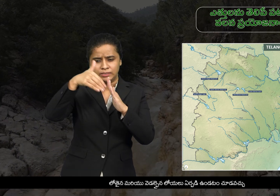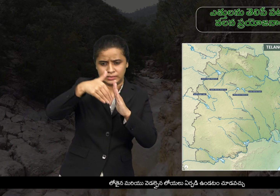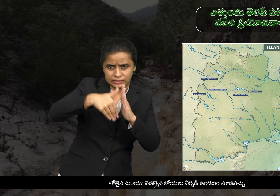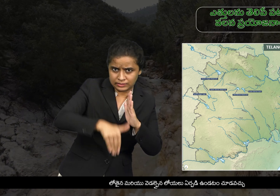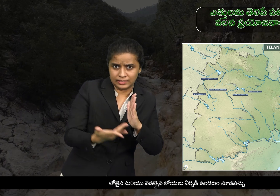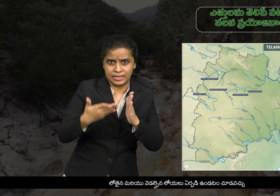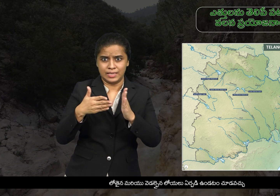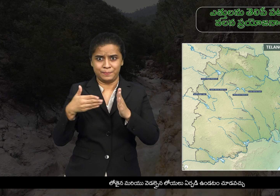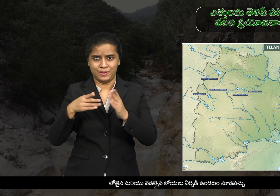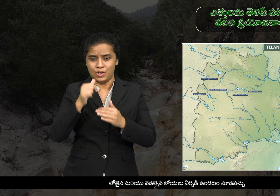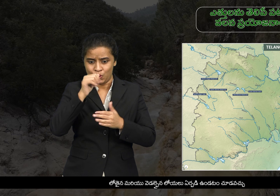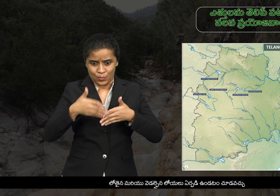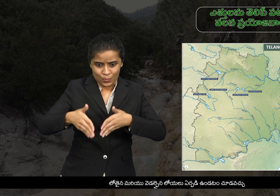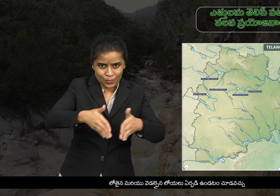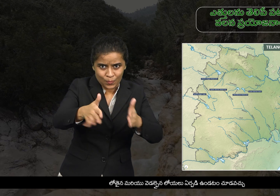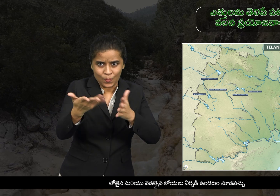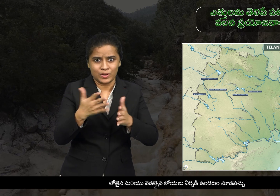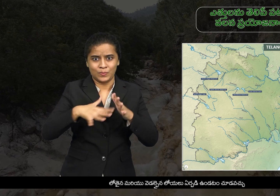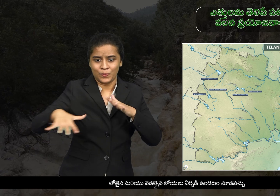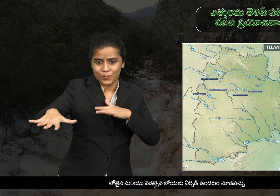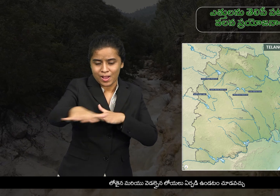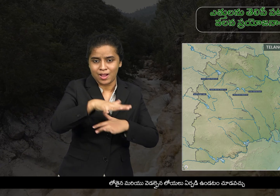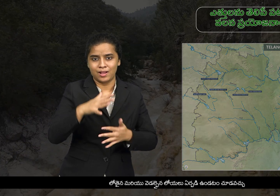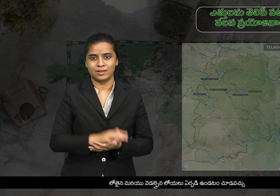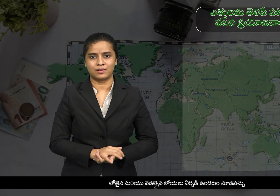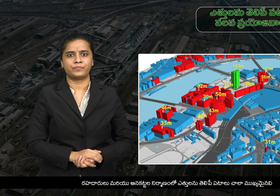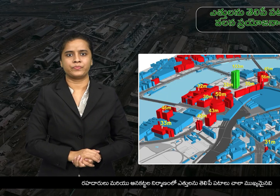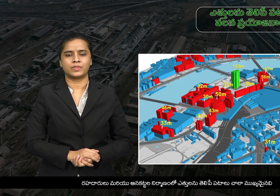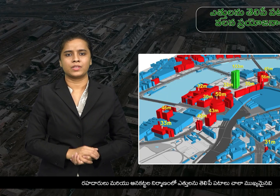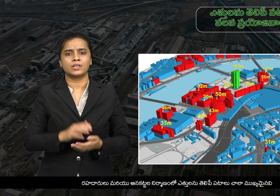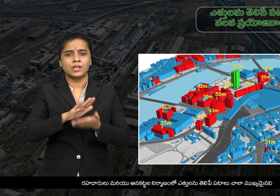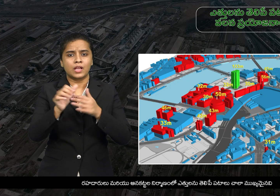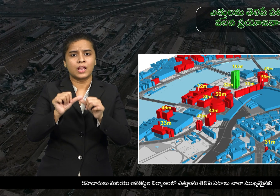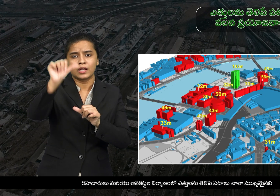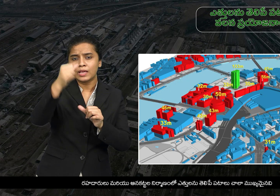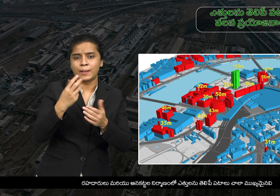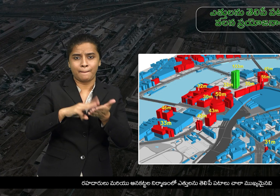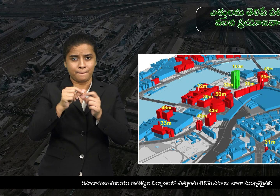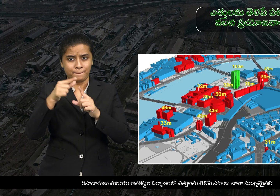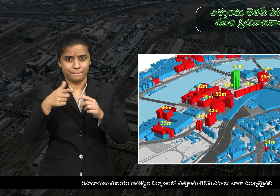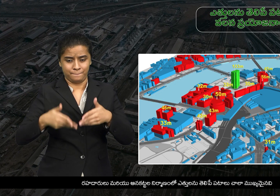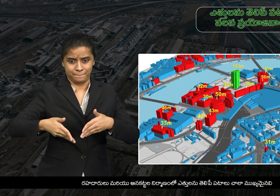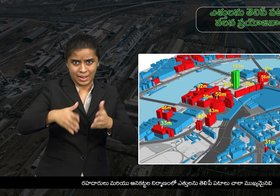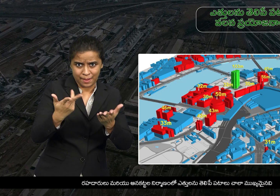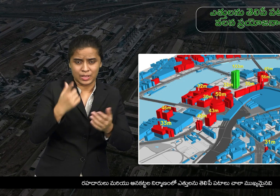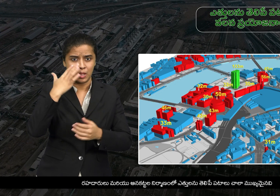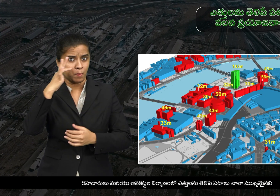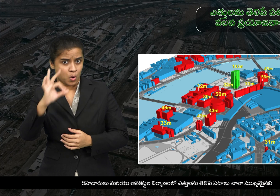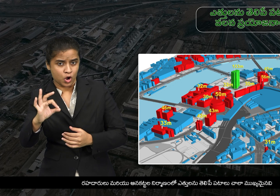లోతైన మరియు వెడల్పైన లోయలు ఏర్పడి ఉండటం చూడవచ్చు. రహదారులు మరియు ఆనకట్టల నిర్మాణంలో